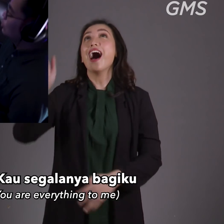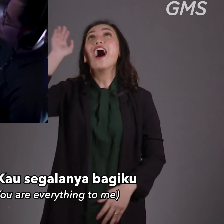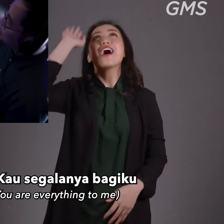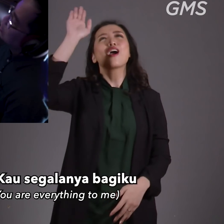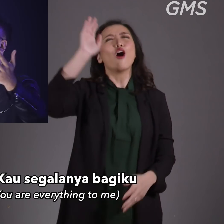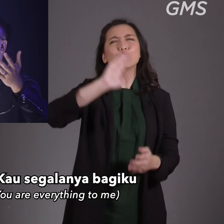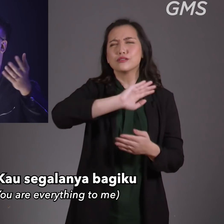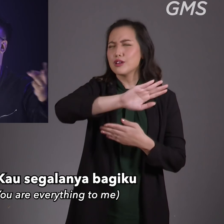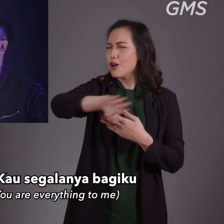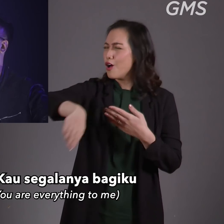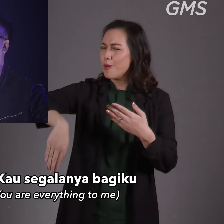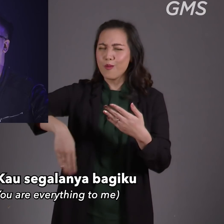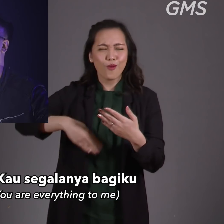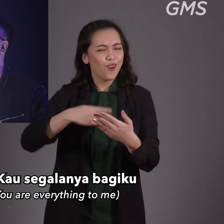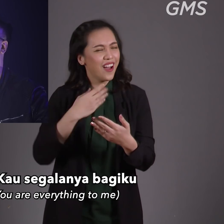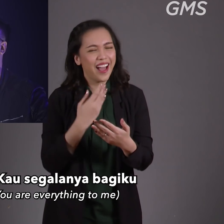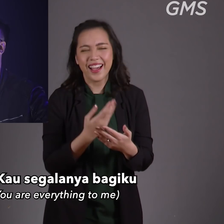Yesus, segalanya,